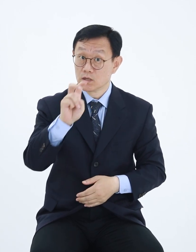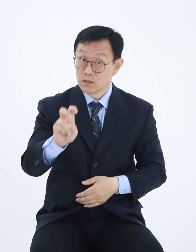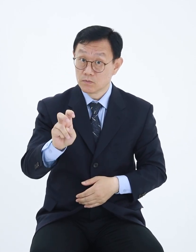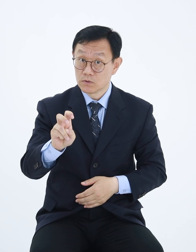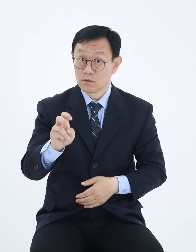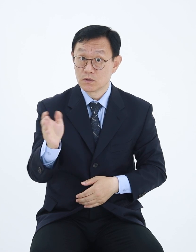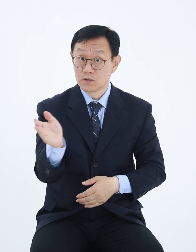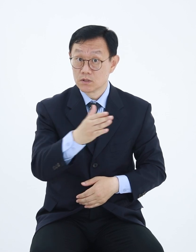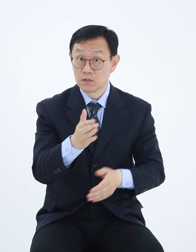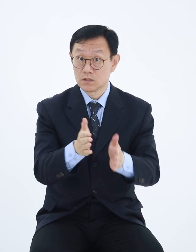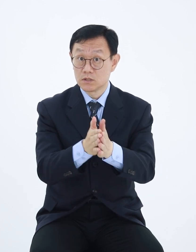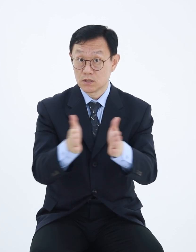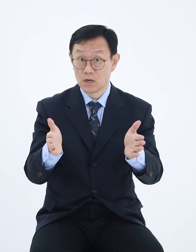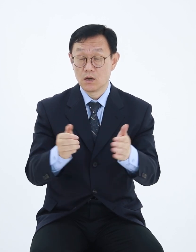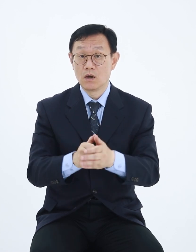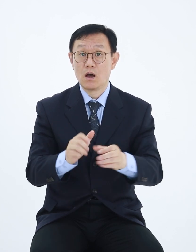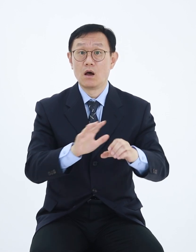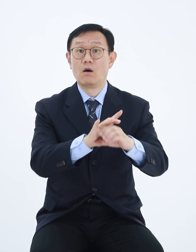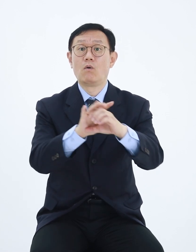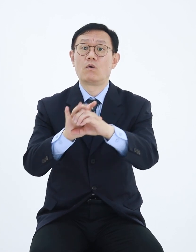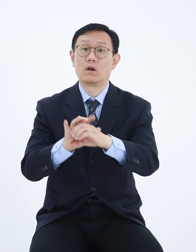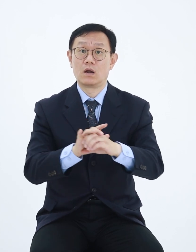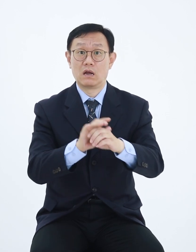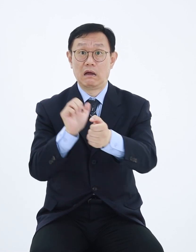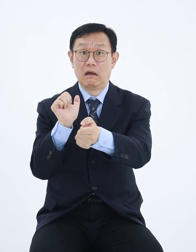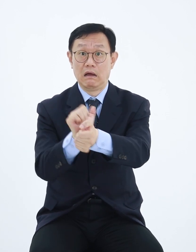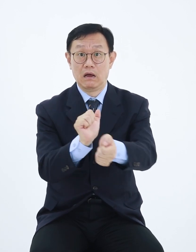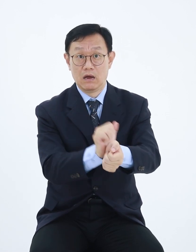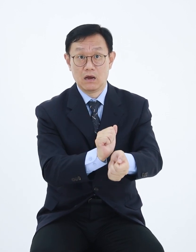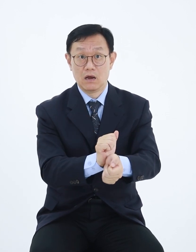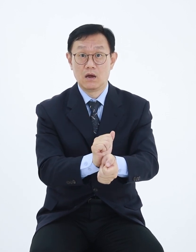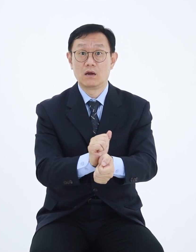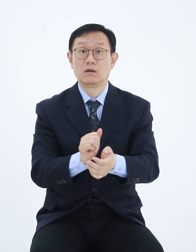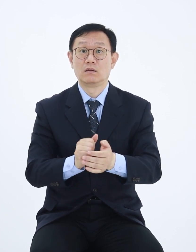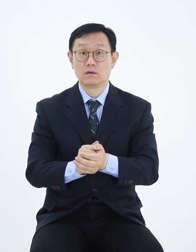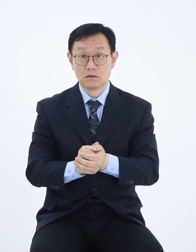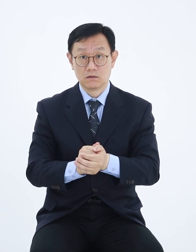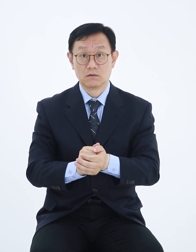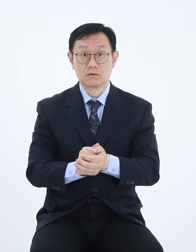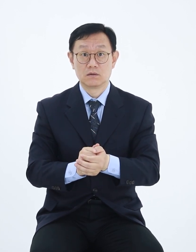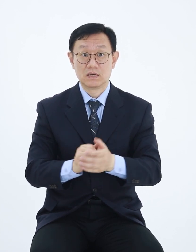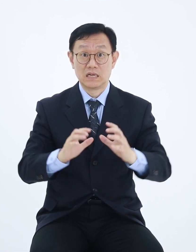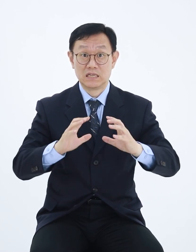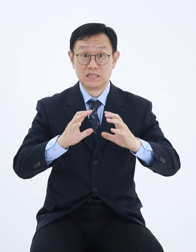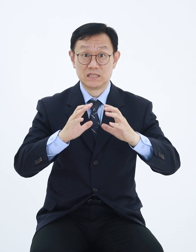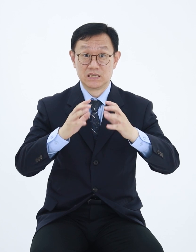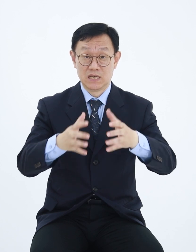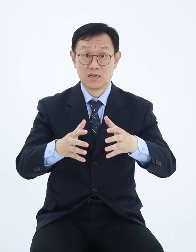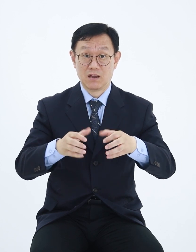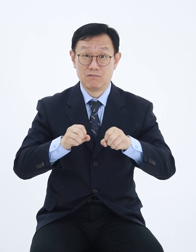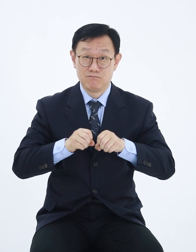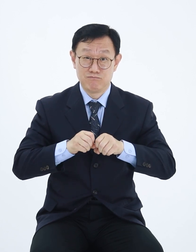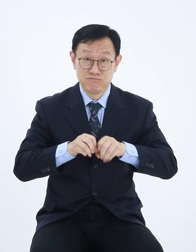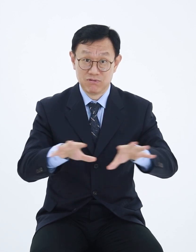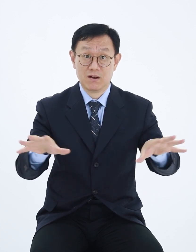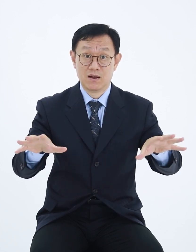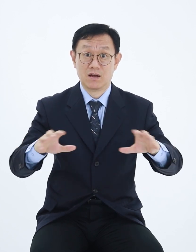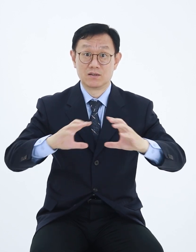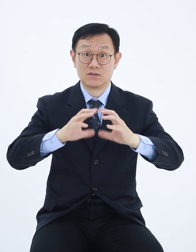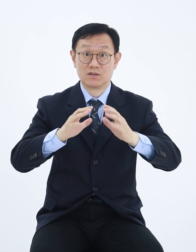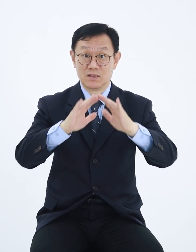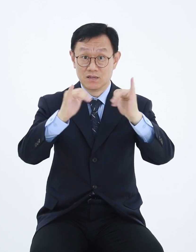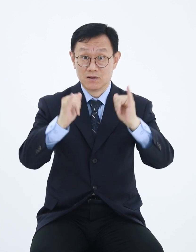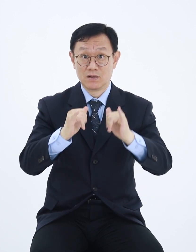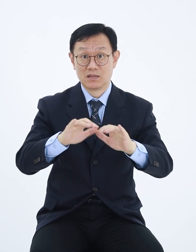2020년 초부터 시작된 신종 코로나 바이러스 감염증 코로나19의 세계적 대유행으로 전 세계 사람들이